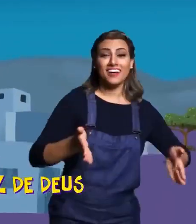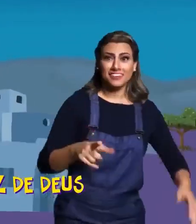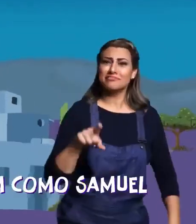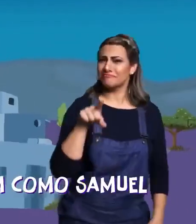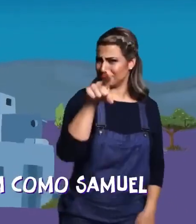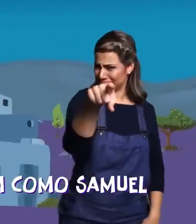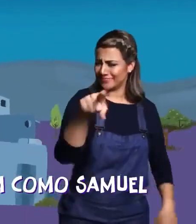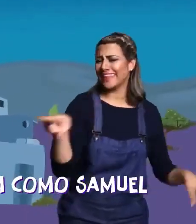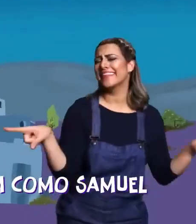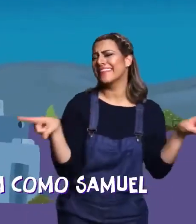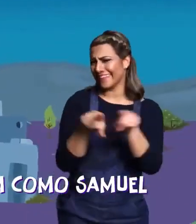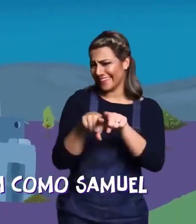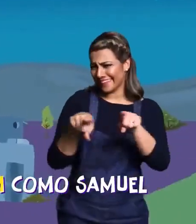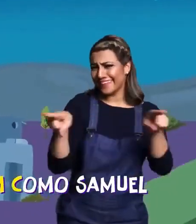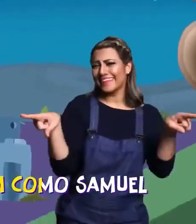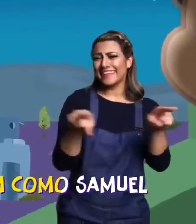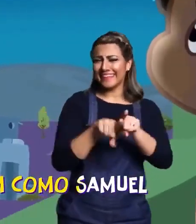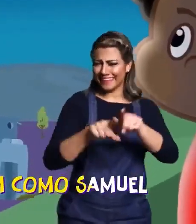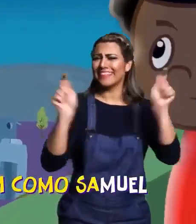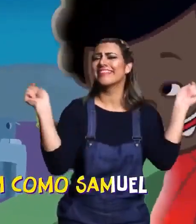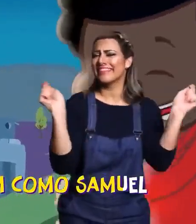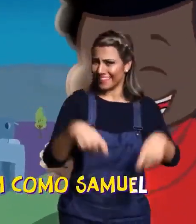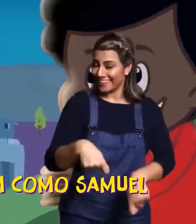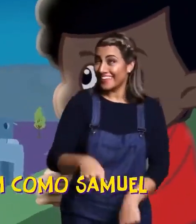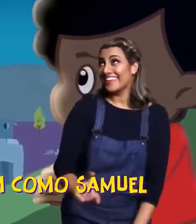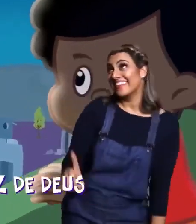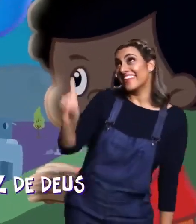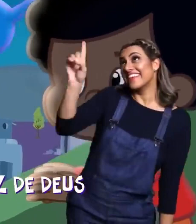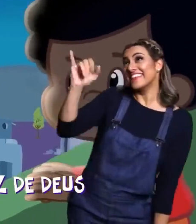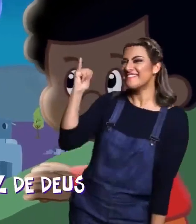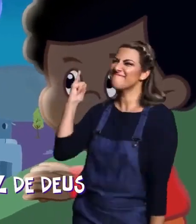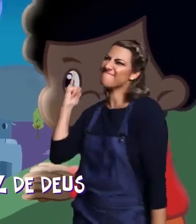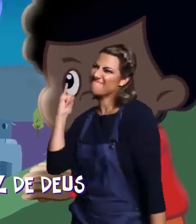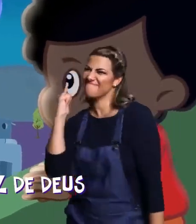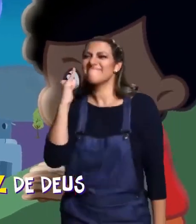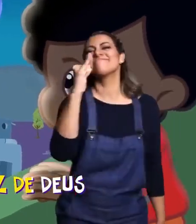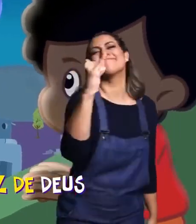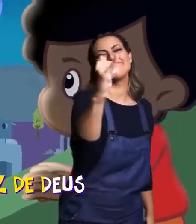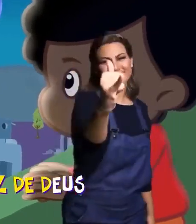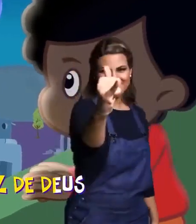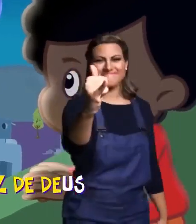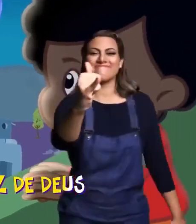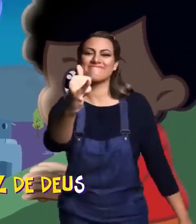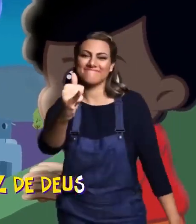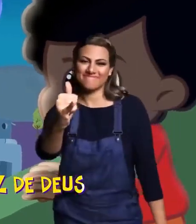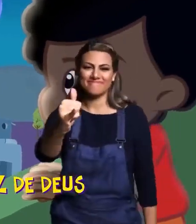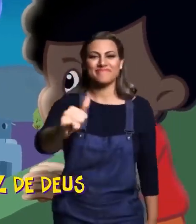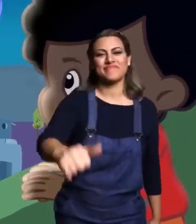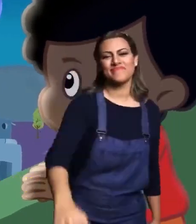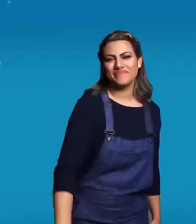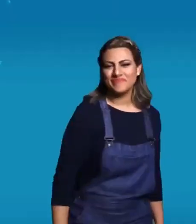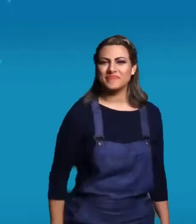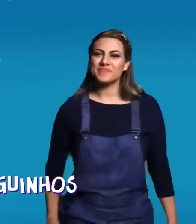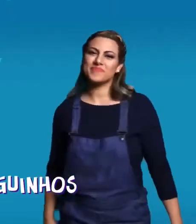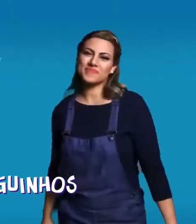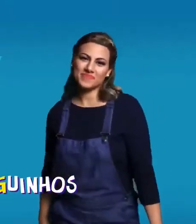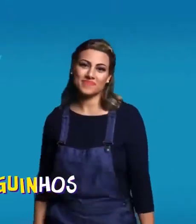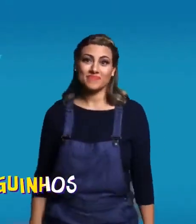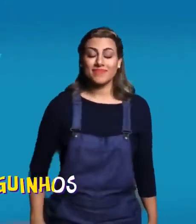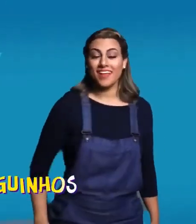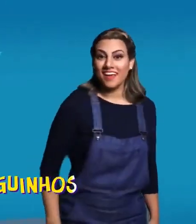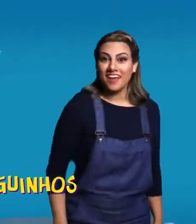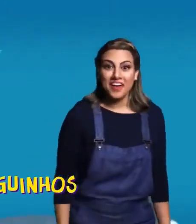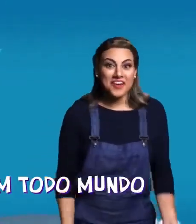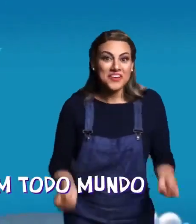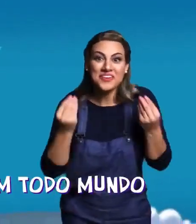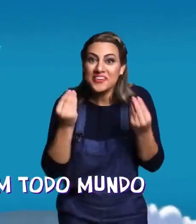Deus. Você pode ser assim como Samuel e ouvir a voz de Deus. Olha